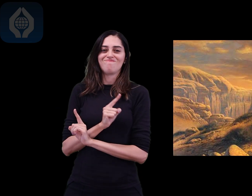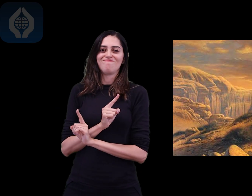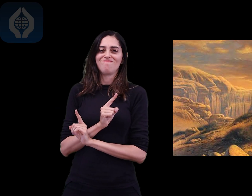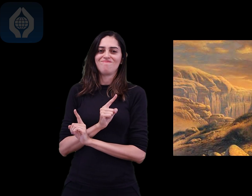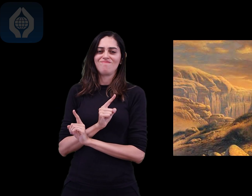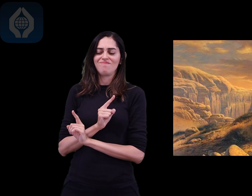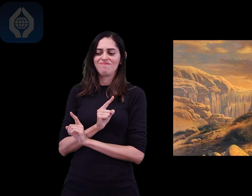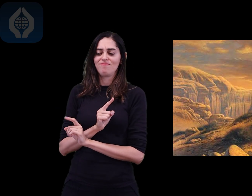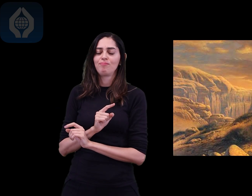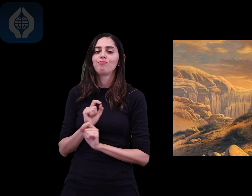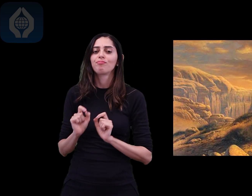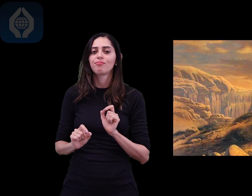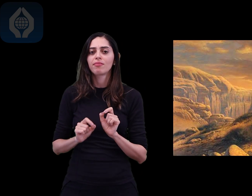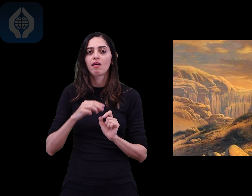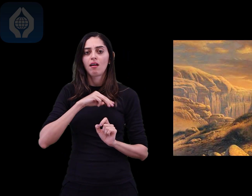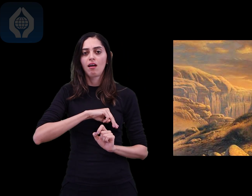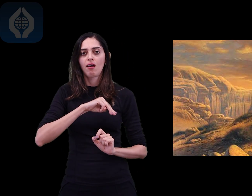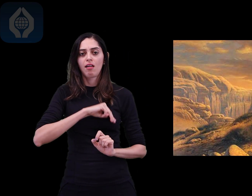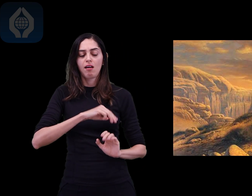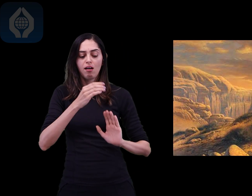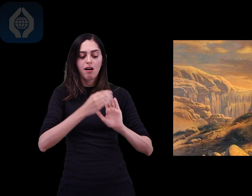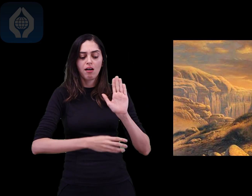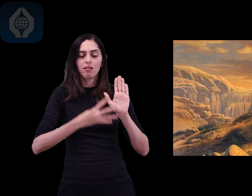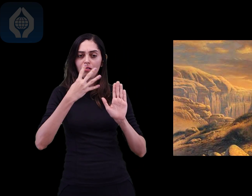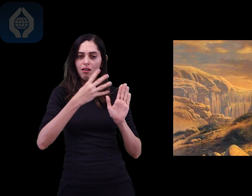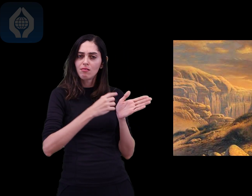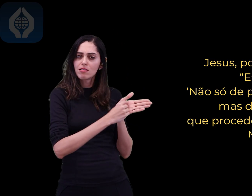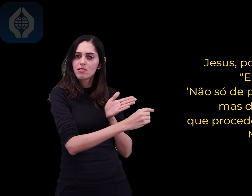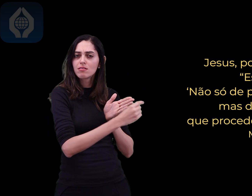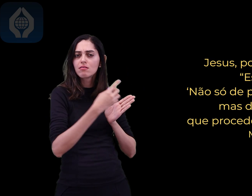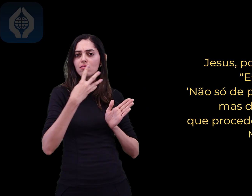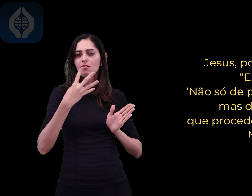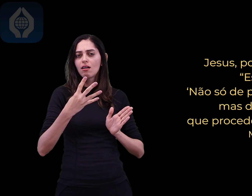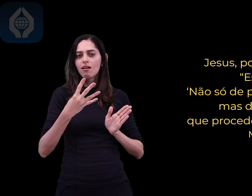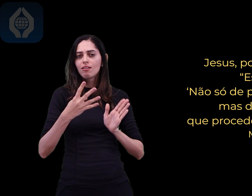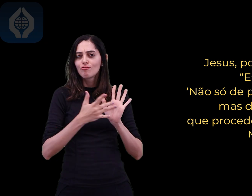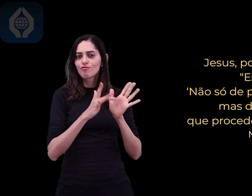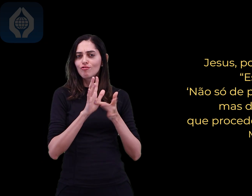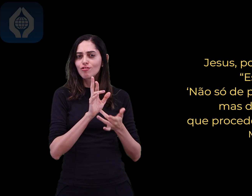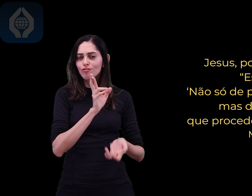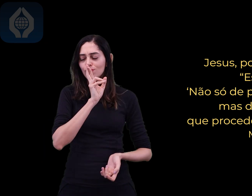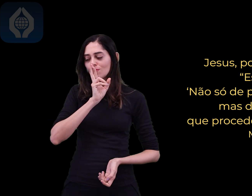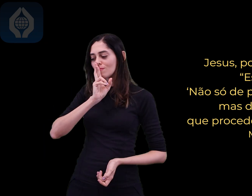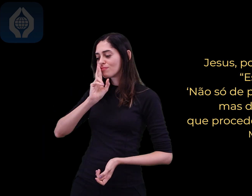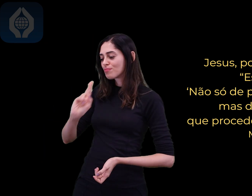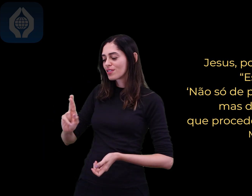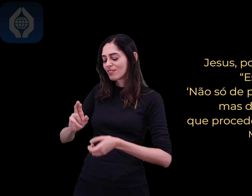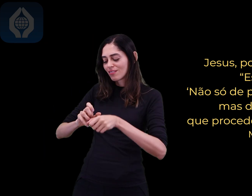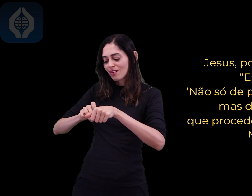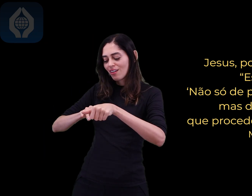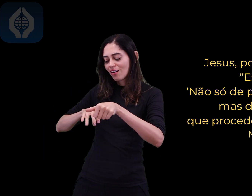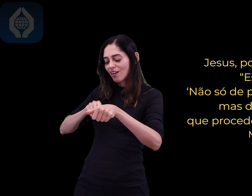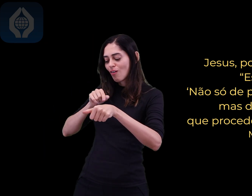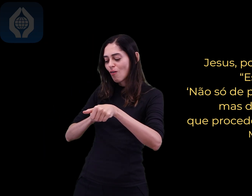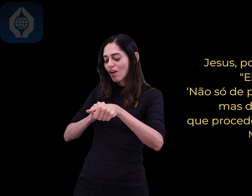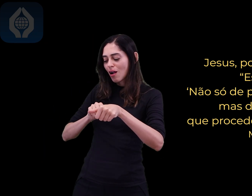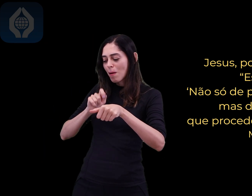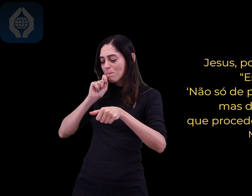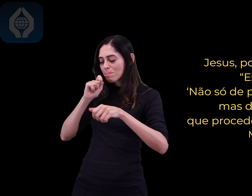alguma que Satanás lhe dissesse. Em Mateus 4:4, Jesus, porém, responde: está